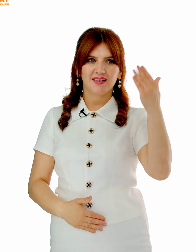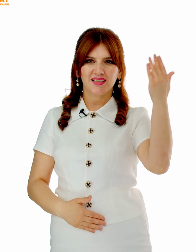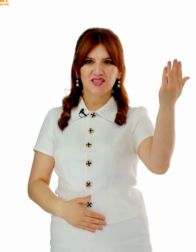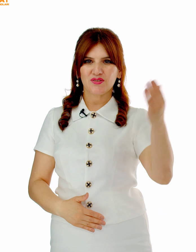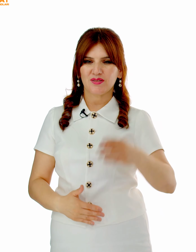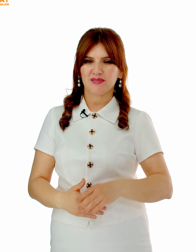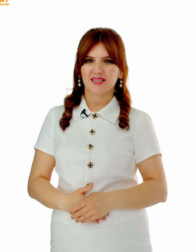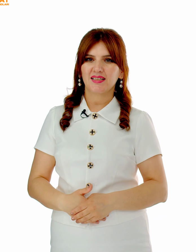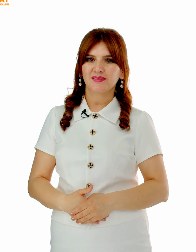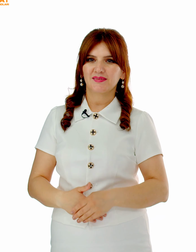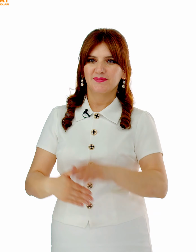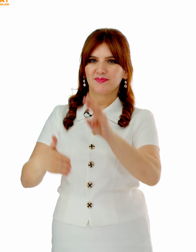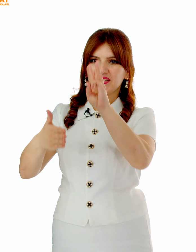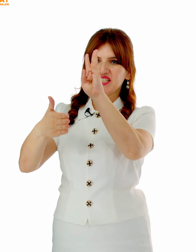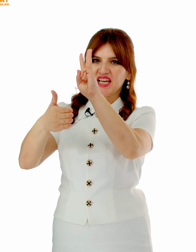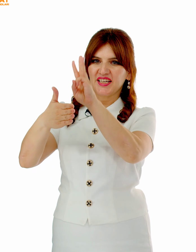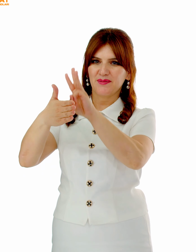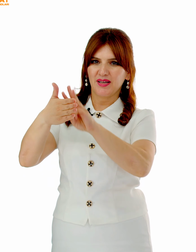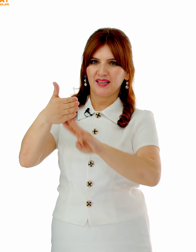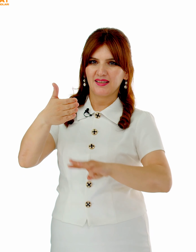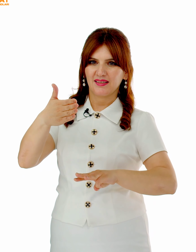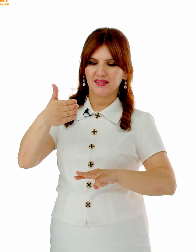Keyingi so'zimiz jarima.